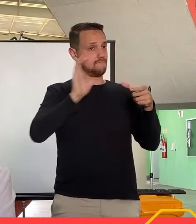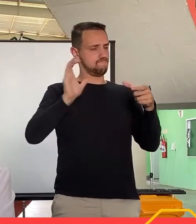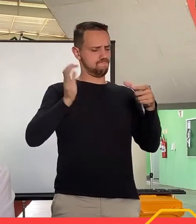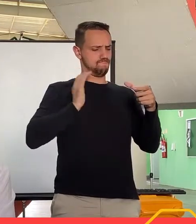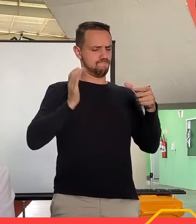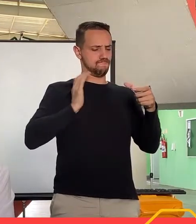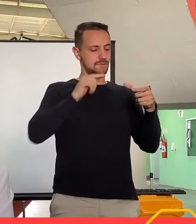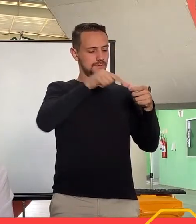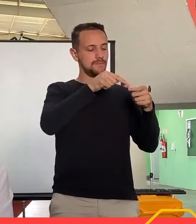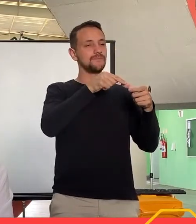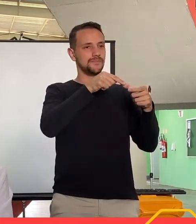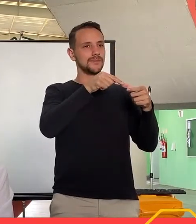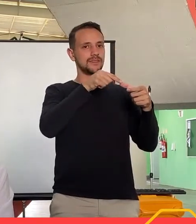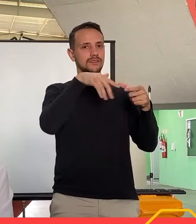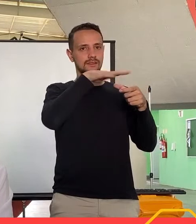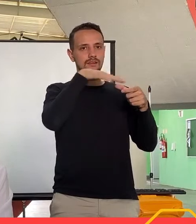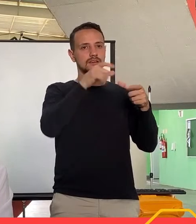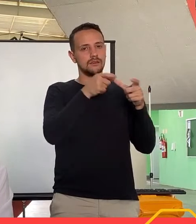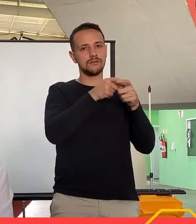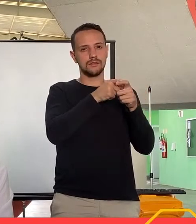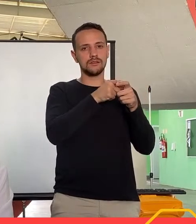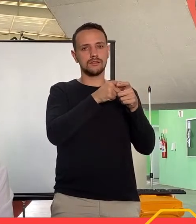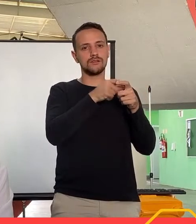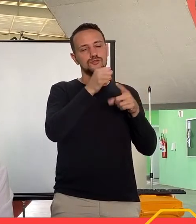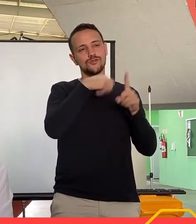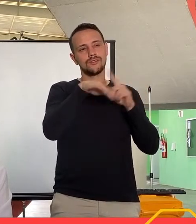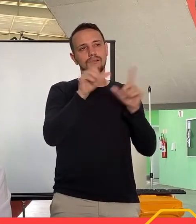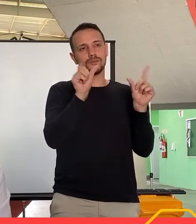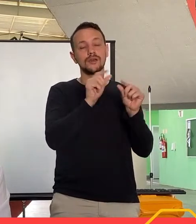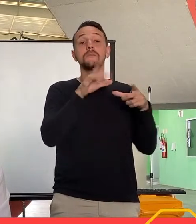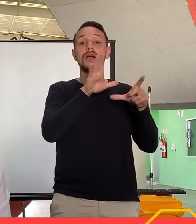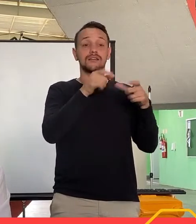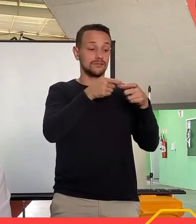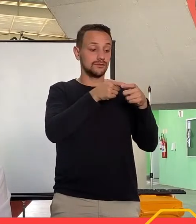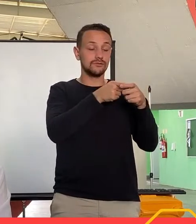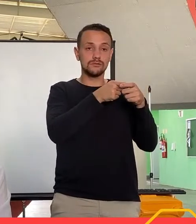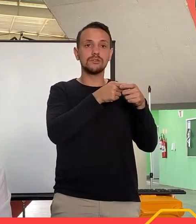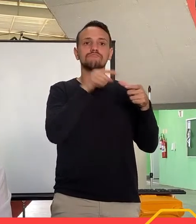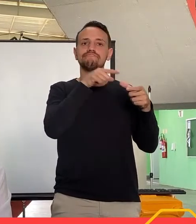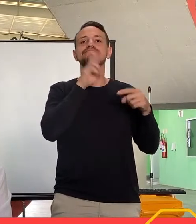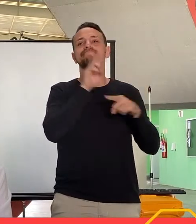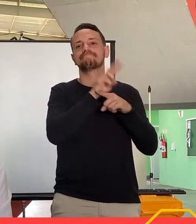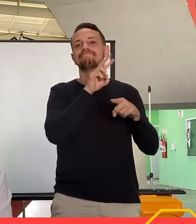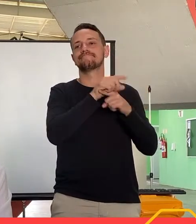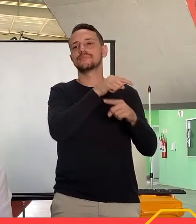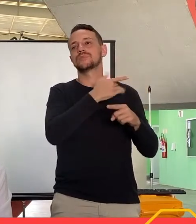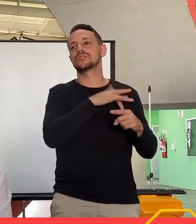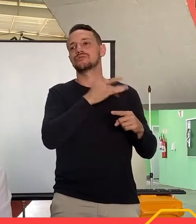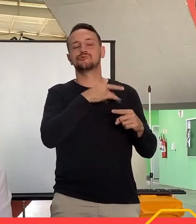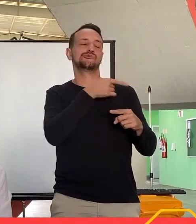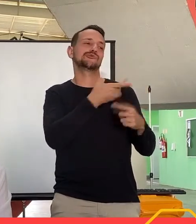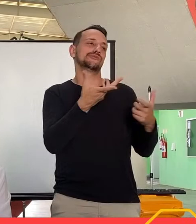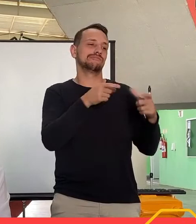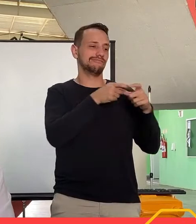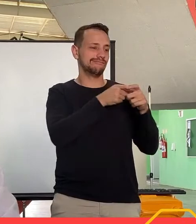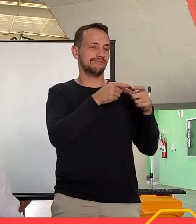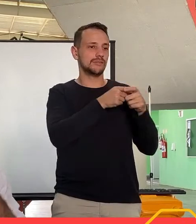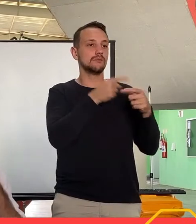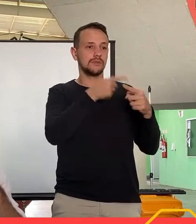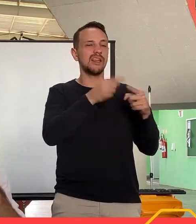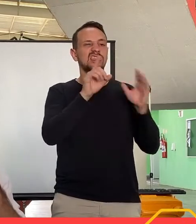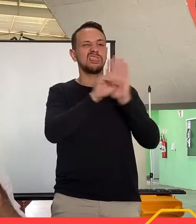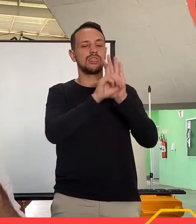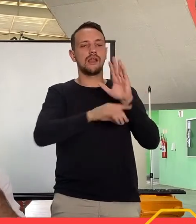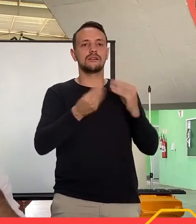proprietários tivessem, que eram minoria, sempre foram minoria na sociedade, tivessem a proteção da lei e das instituições.